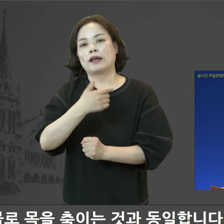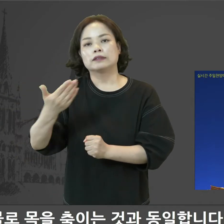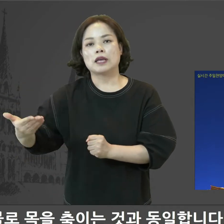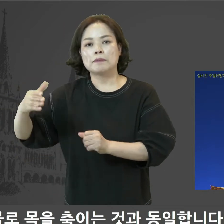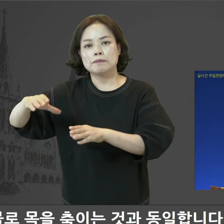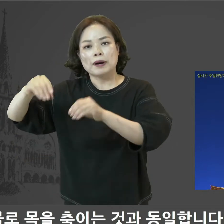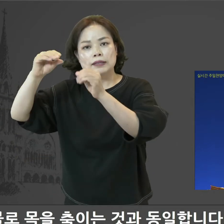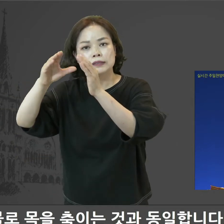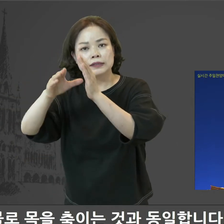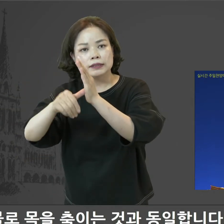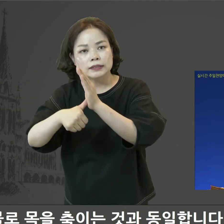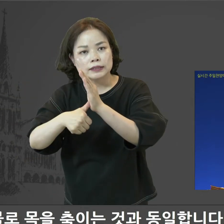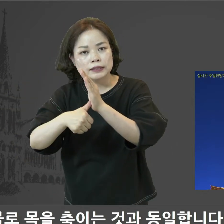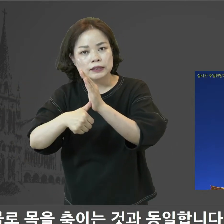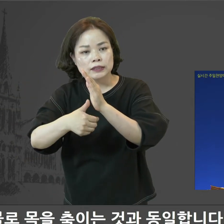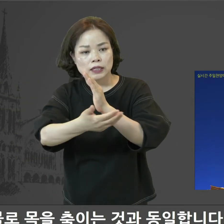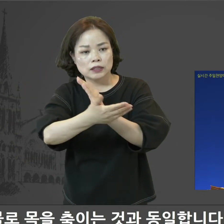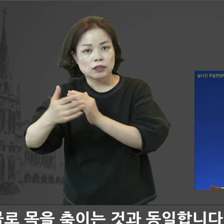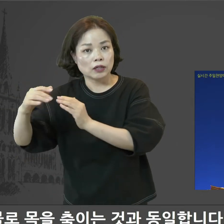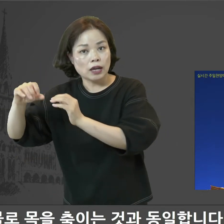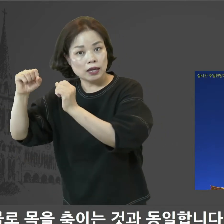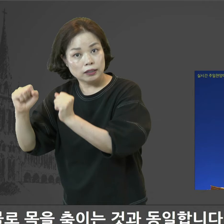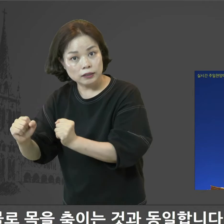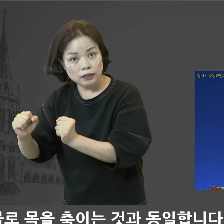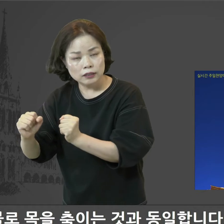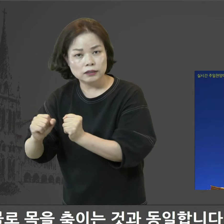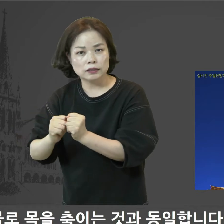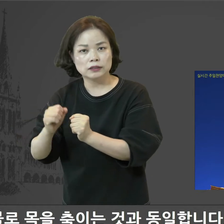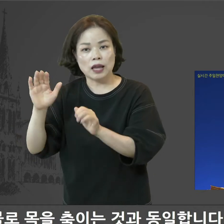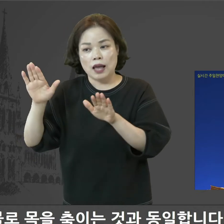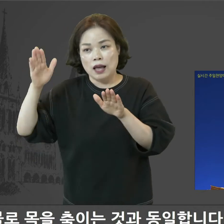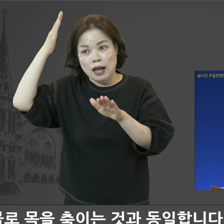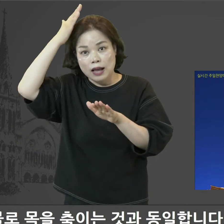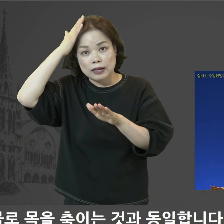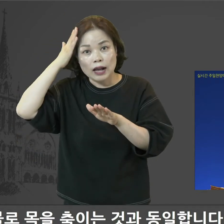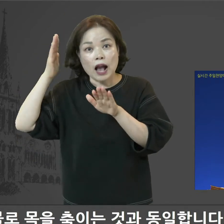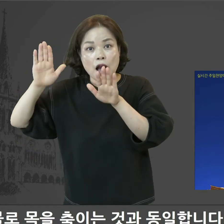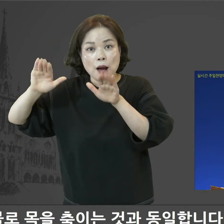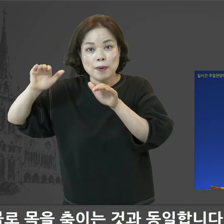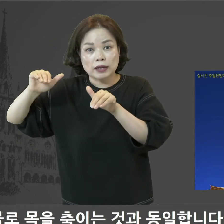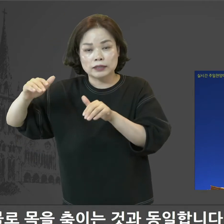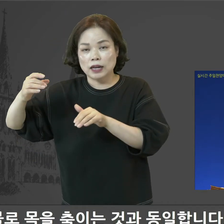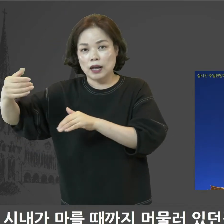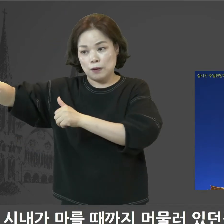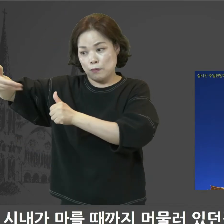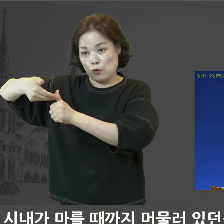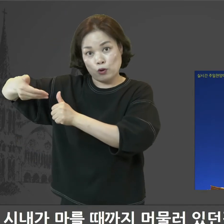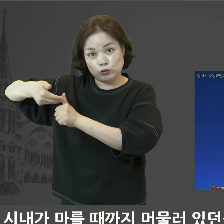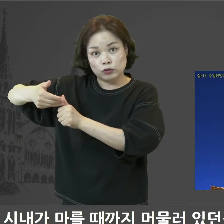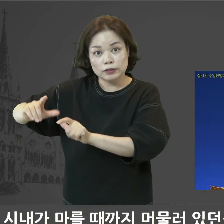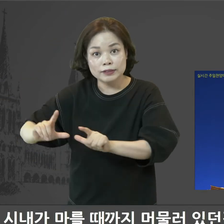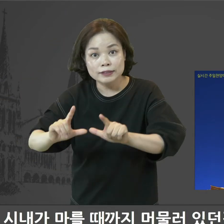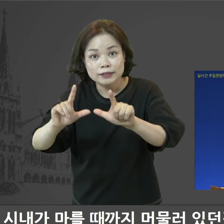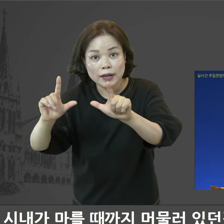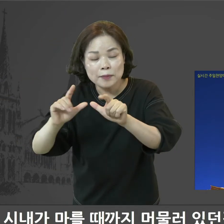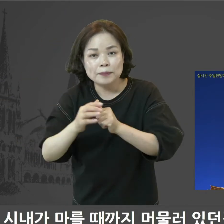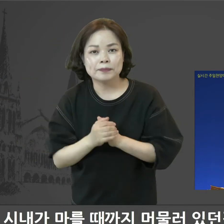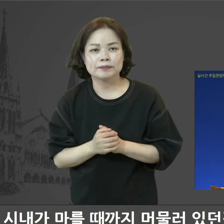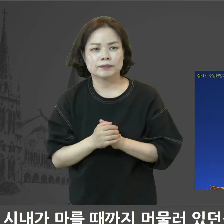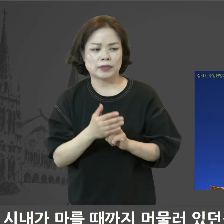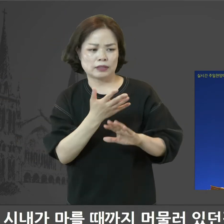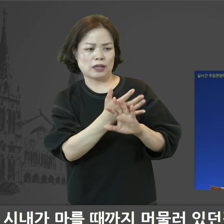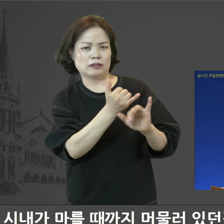때까지 시냇가에 머물면서 까마귀가 날아다 주는 것을 먹는 삶. 어떤 분들은,